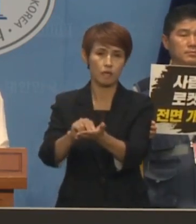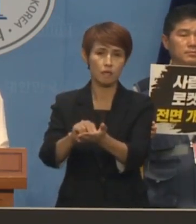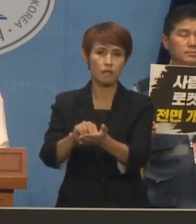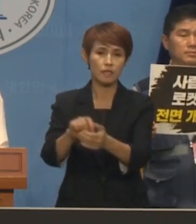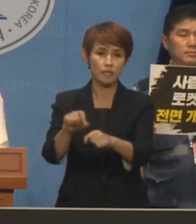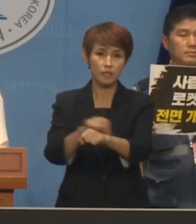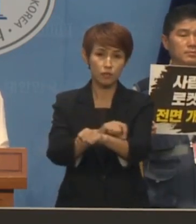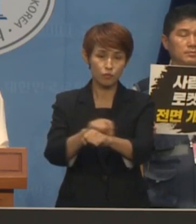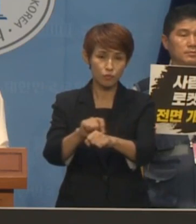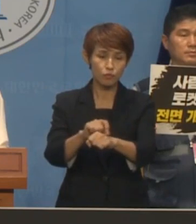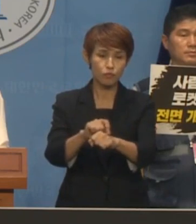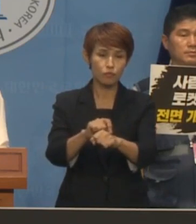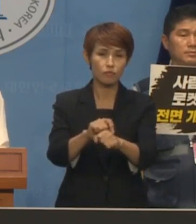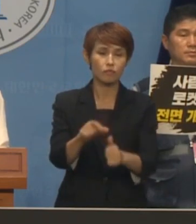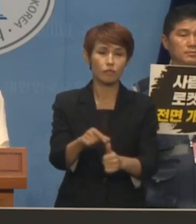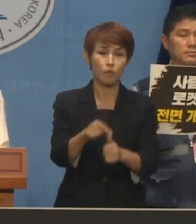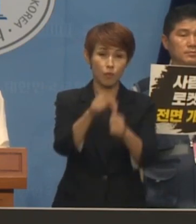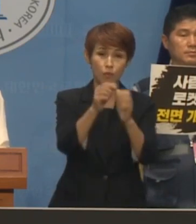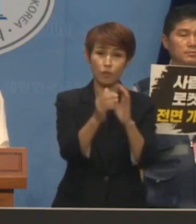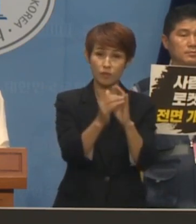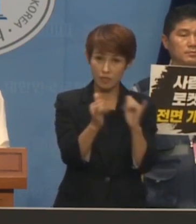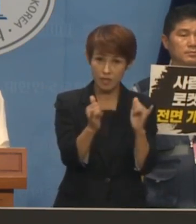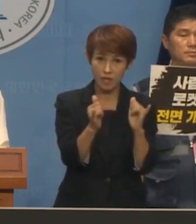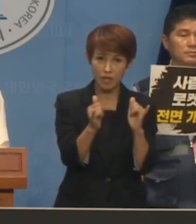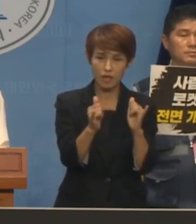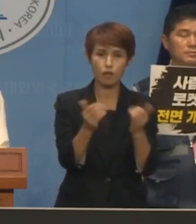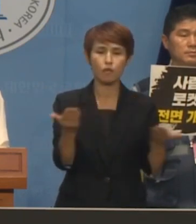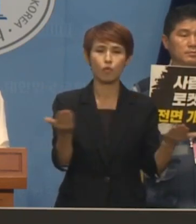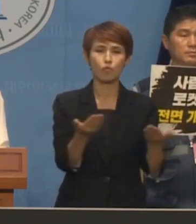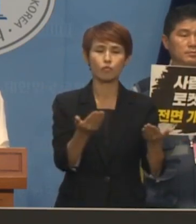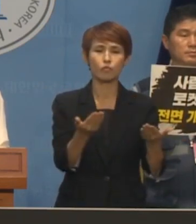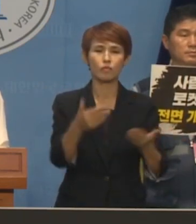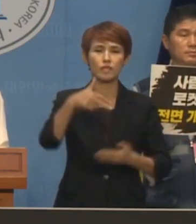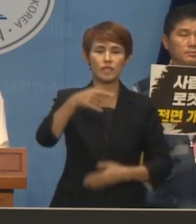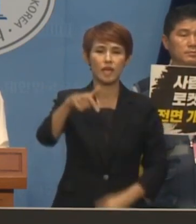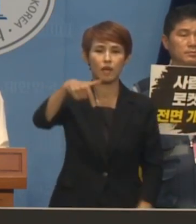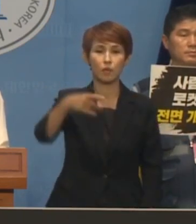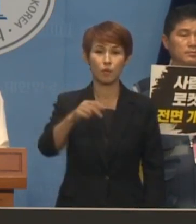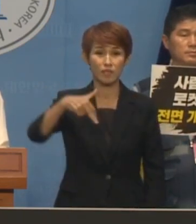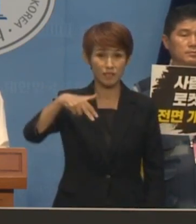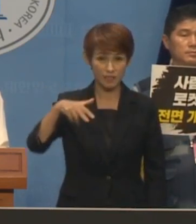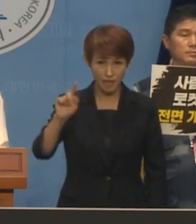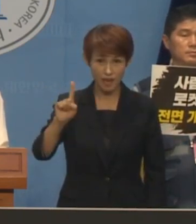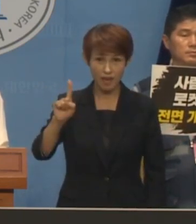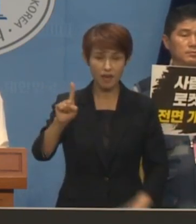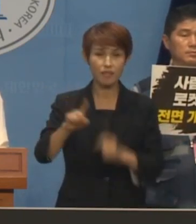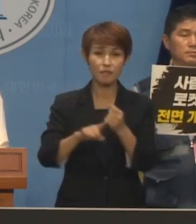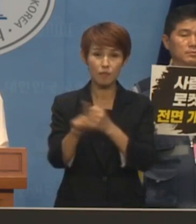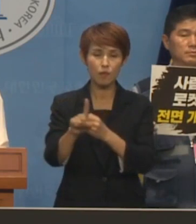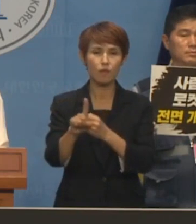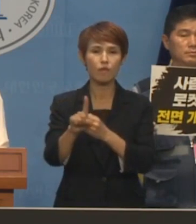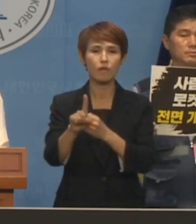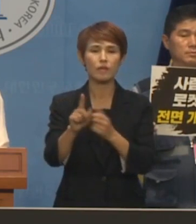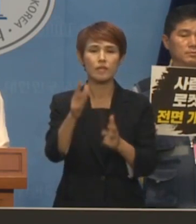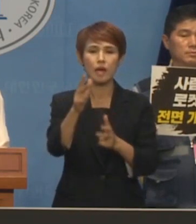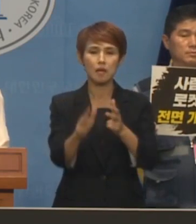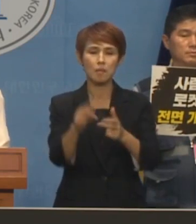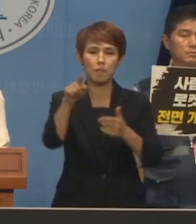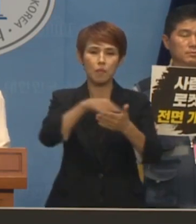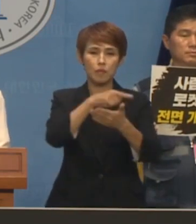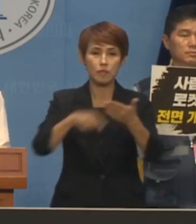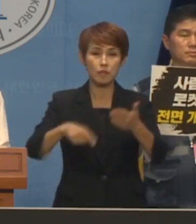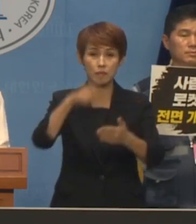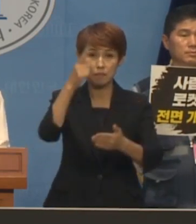일컫는 노무 제공자는 산업재 보상법 제 155조 15조에 15에 따른